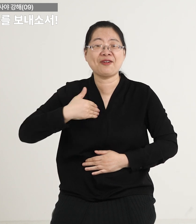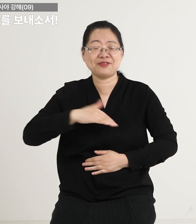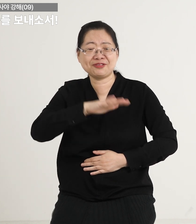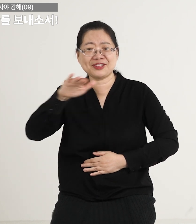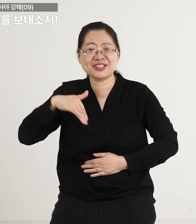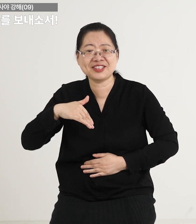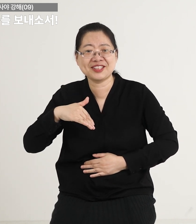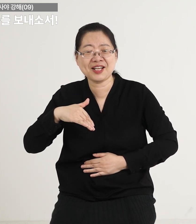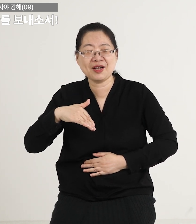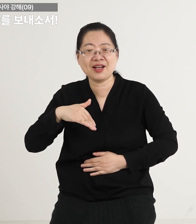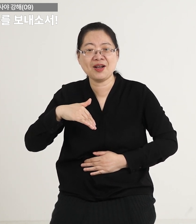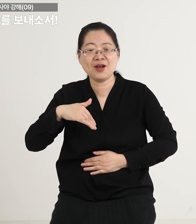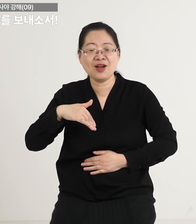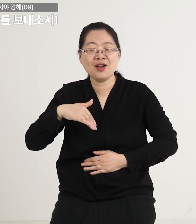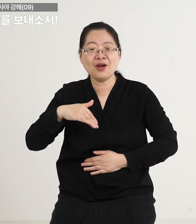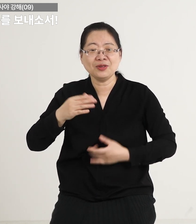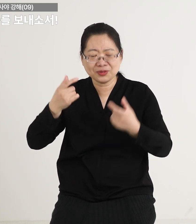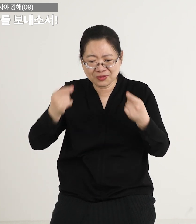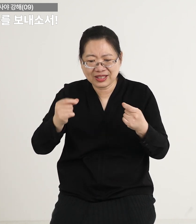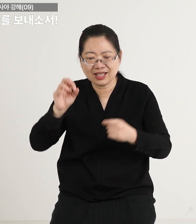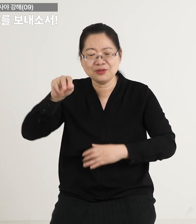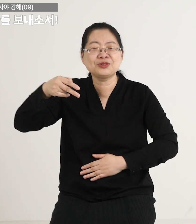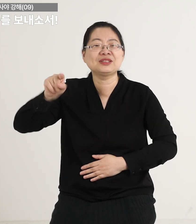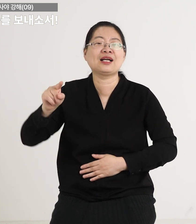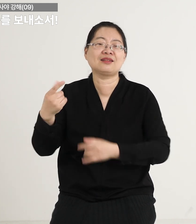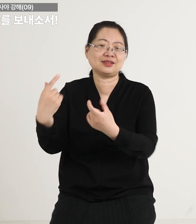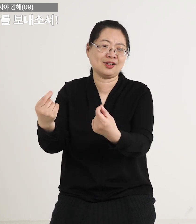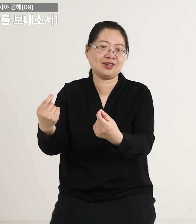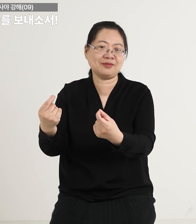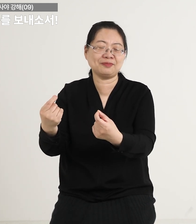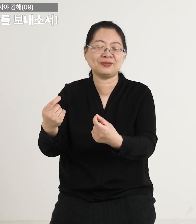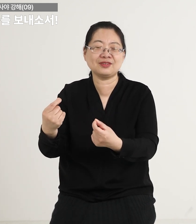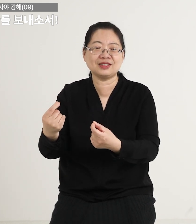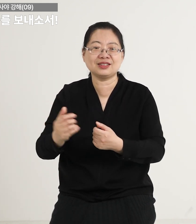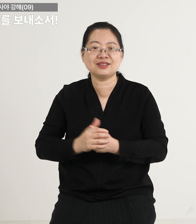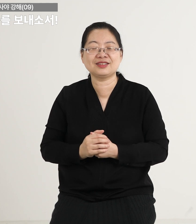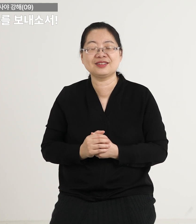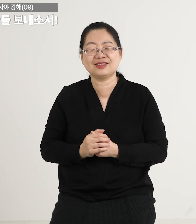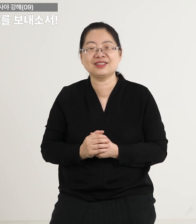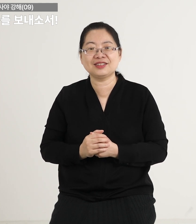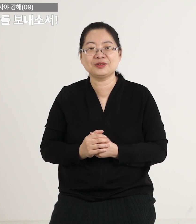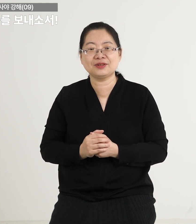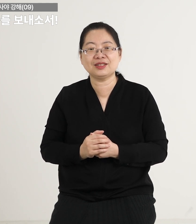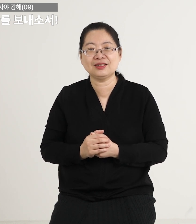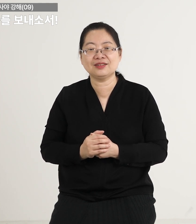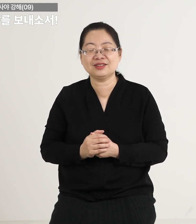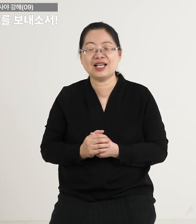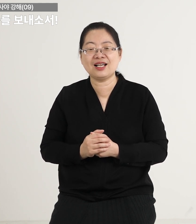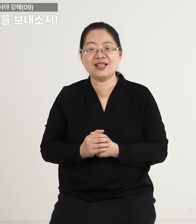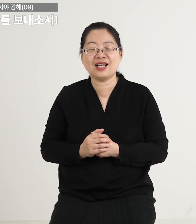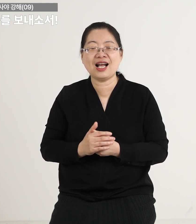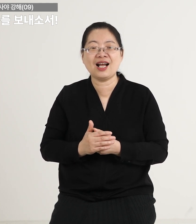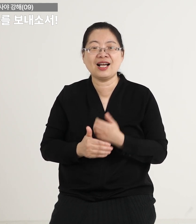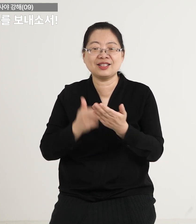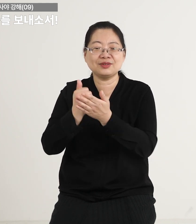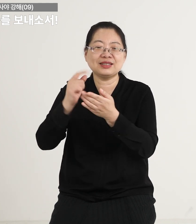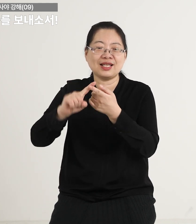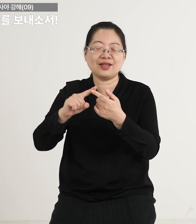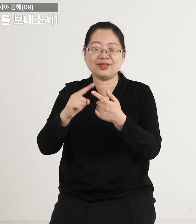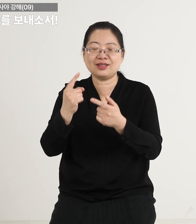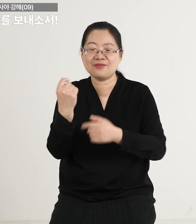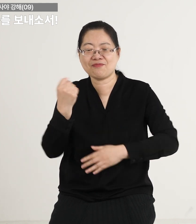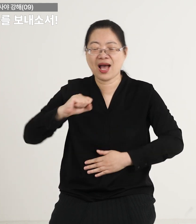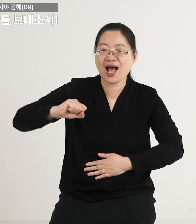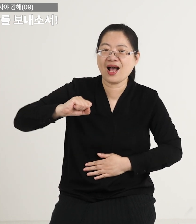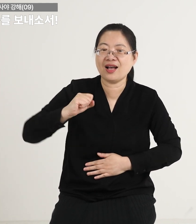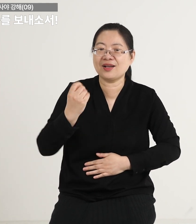우리는 교묘하게 그 짓을 하거든요. 항상 교묘하게 그 죄에 빠져요.